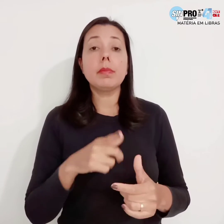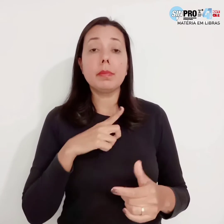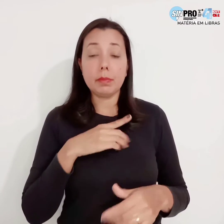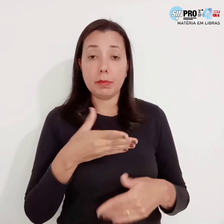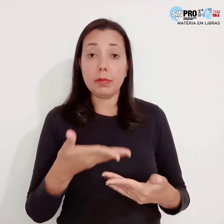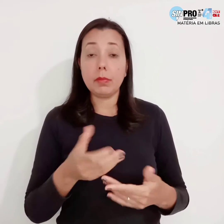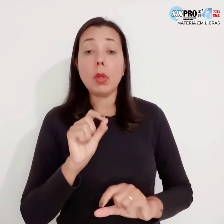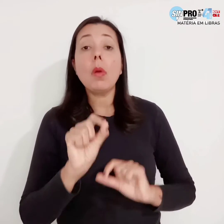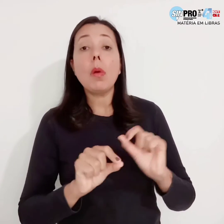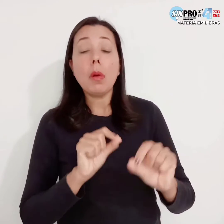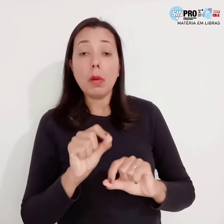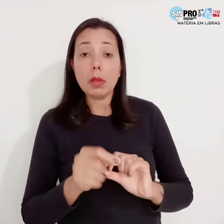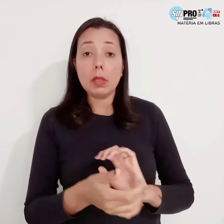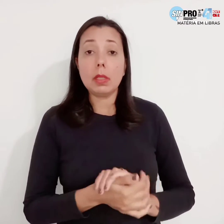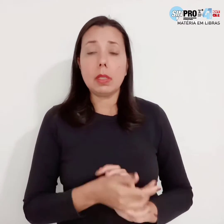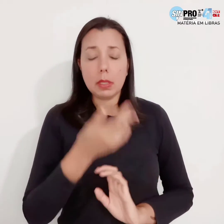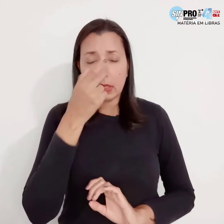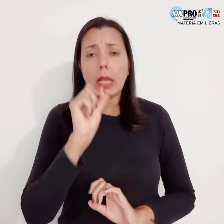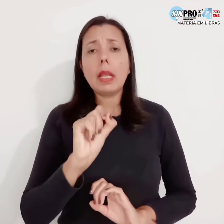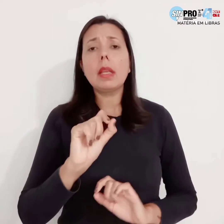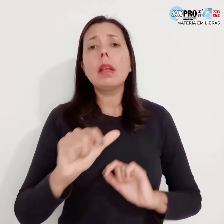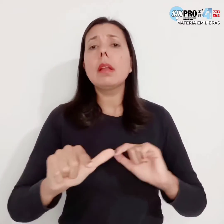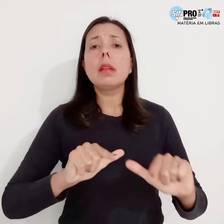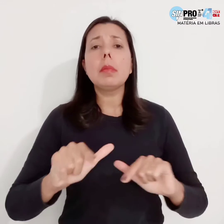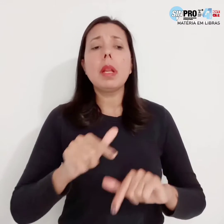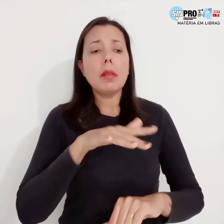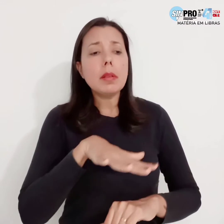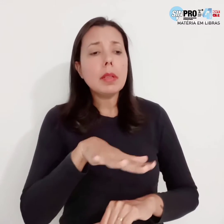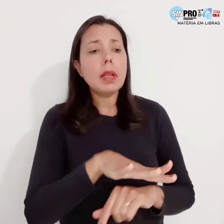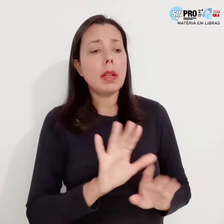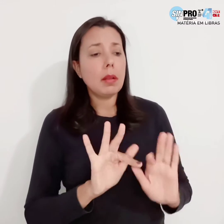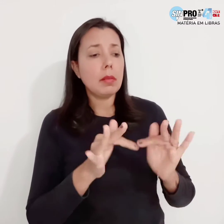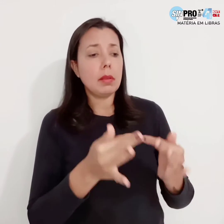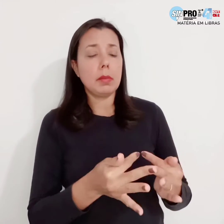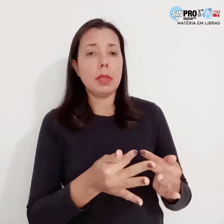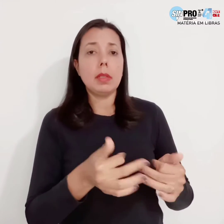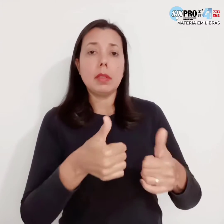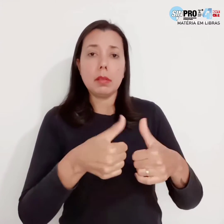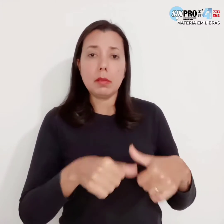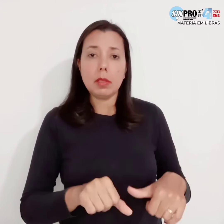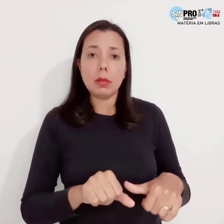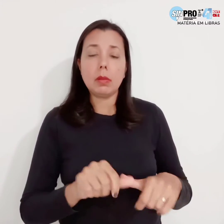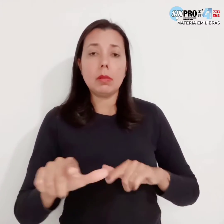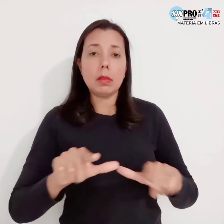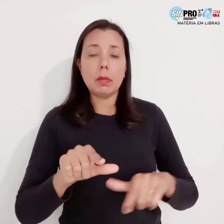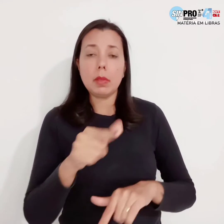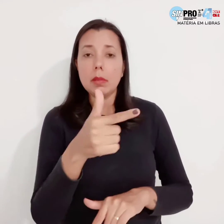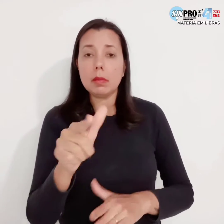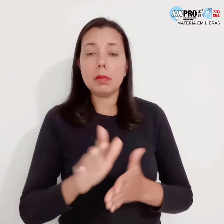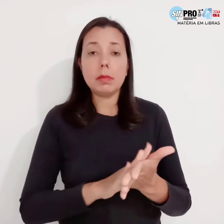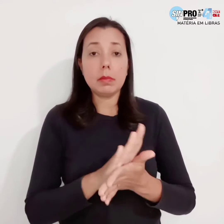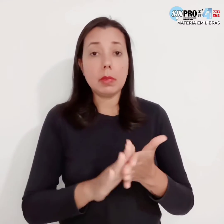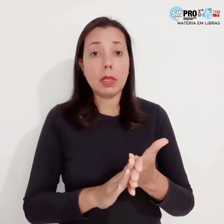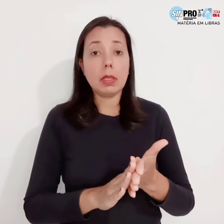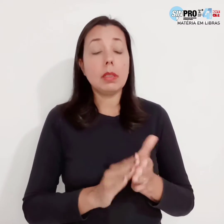Ou seja, quem trabalhava naquela família ficou sem trabalho, informa a